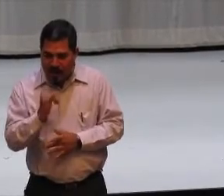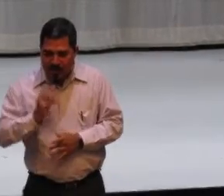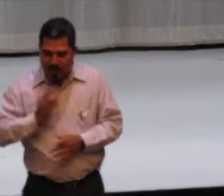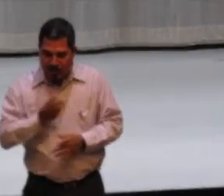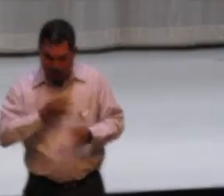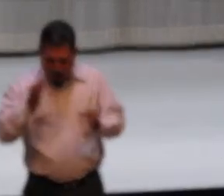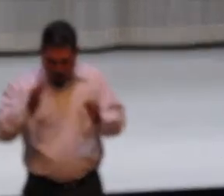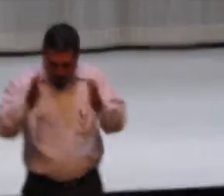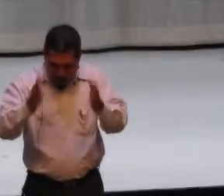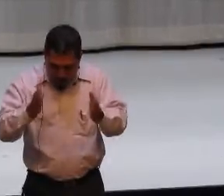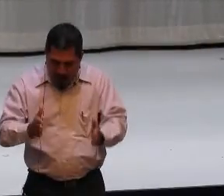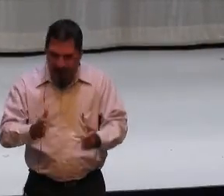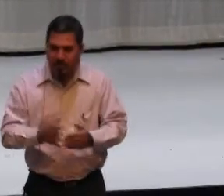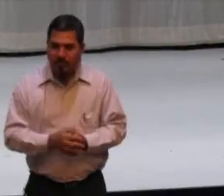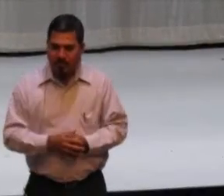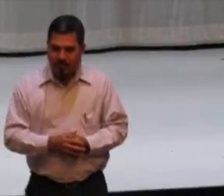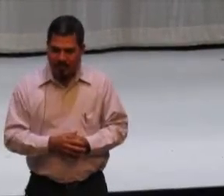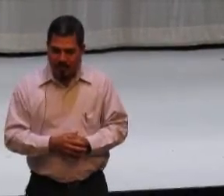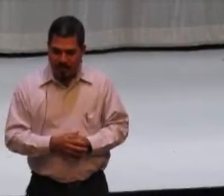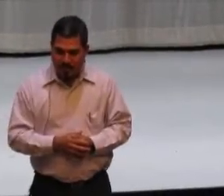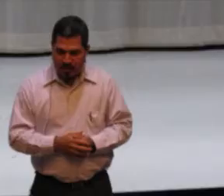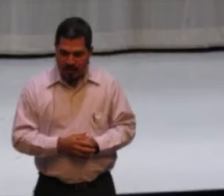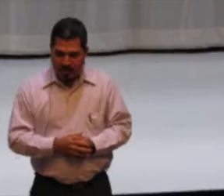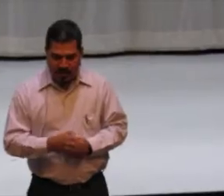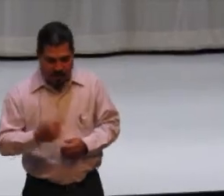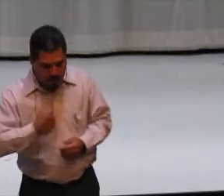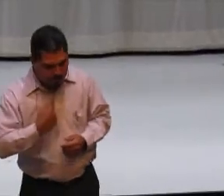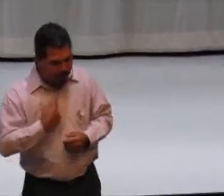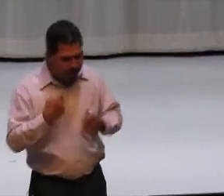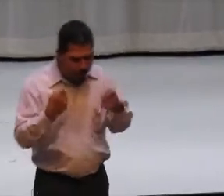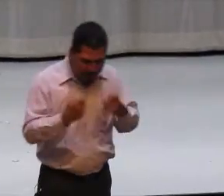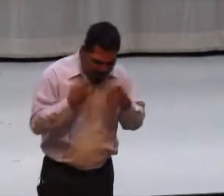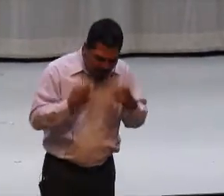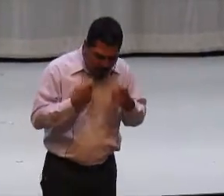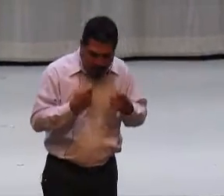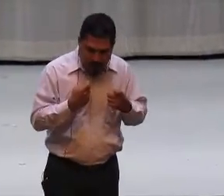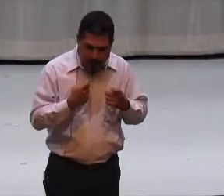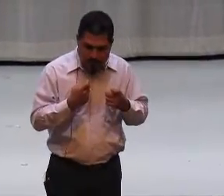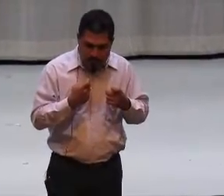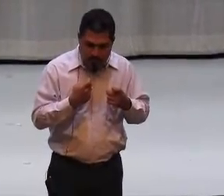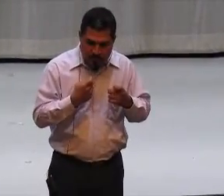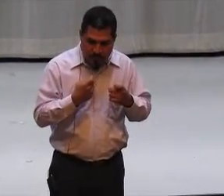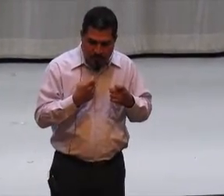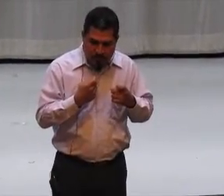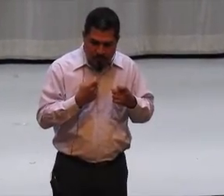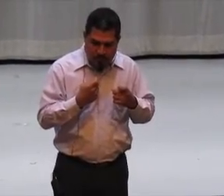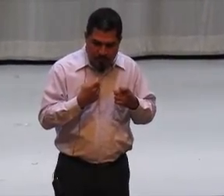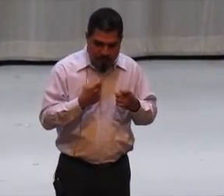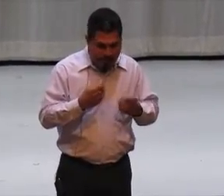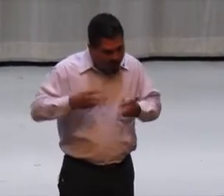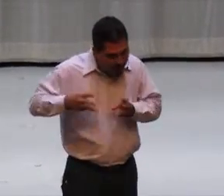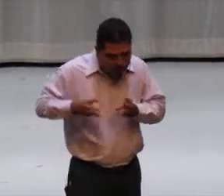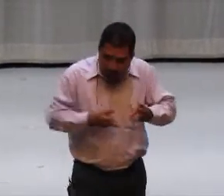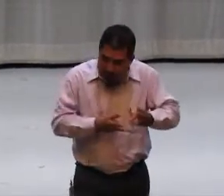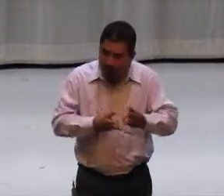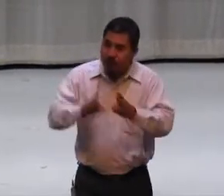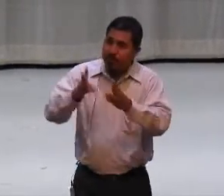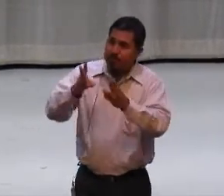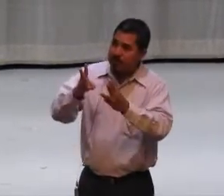es nuestro abogado, y si nosotros hemos pecado, vamos en el camino